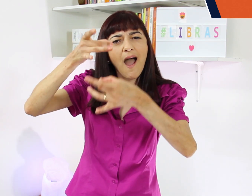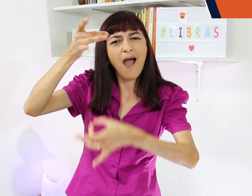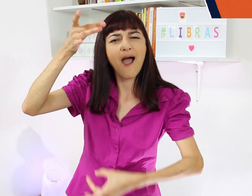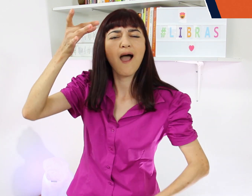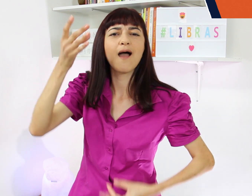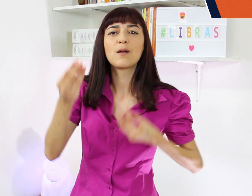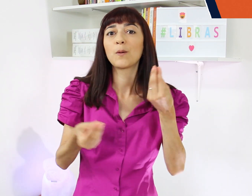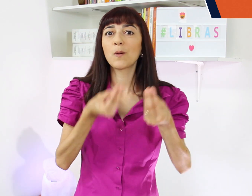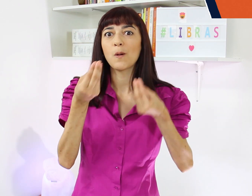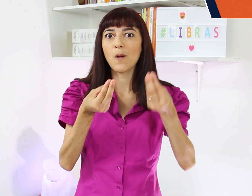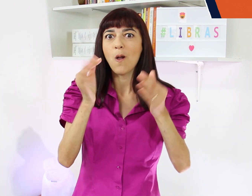pouco da frase 3.